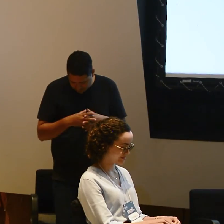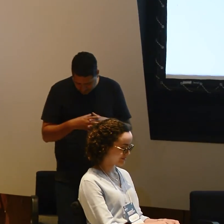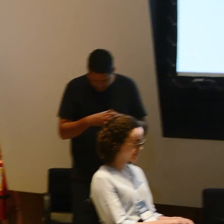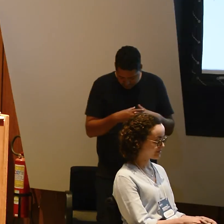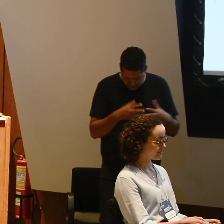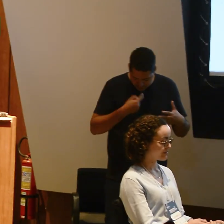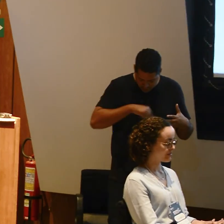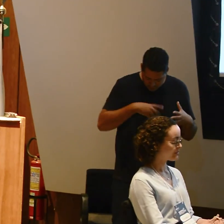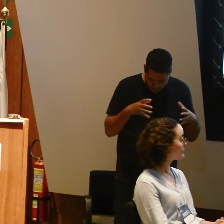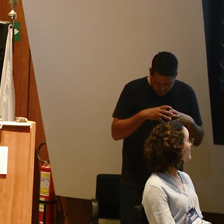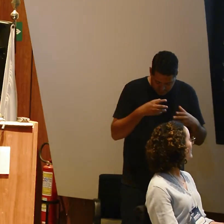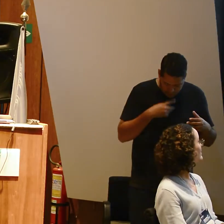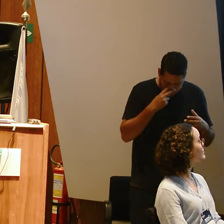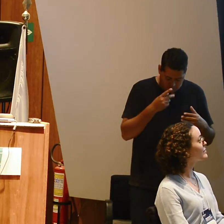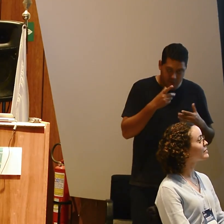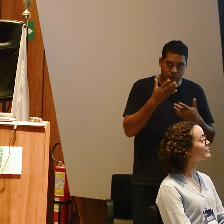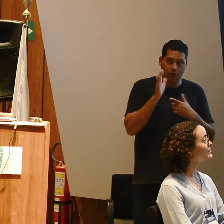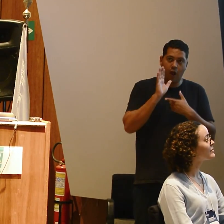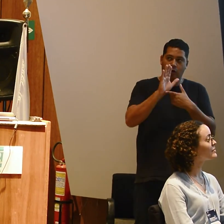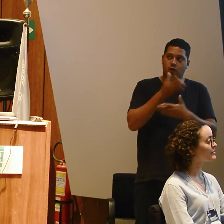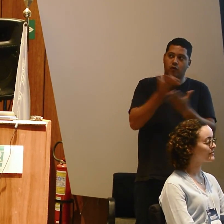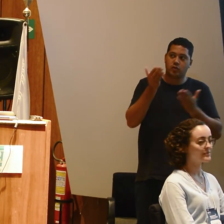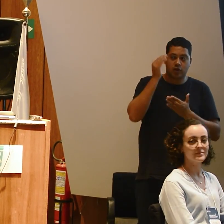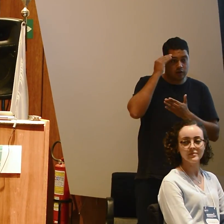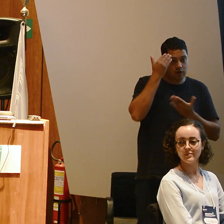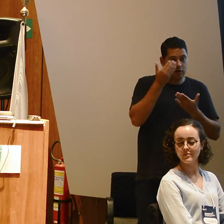Eu acho que tem ajudado a vocês entenderem um pouquinho mais